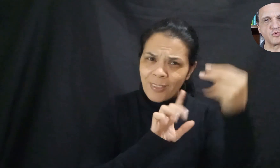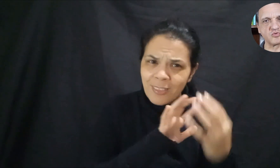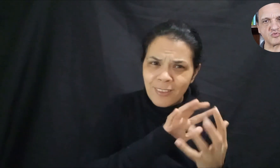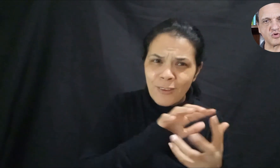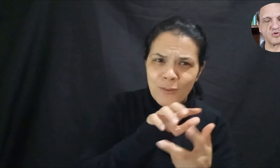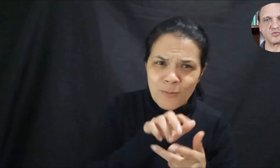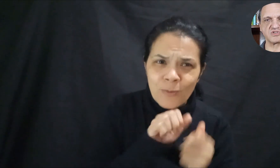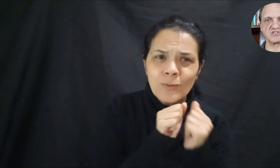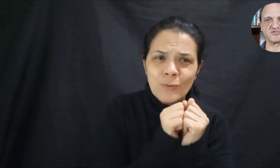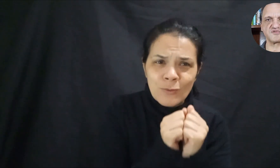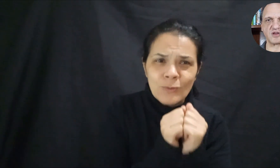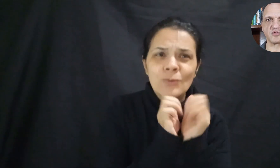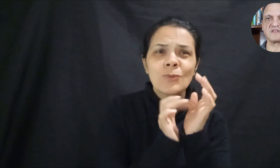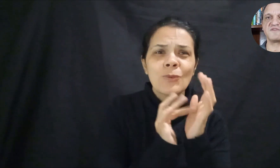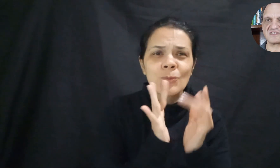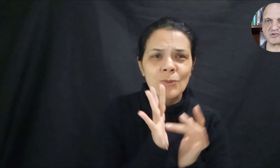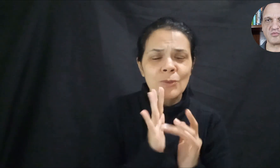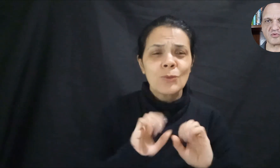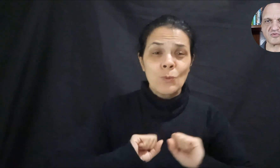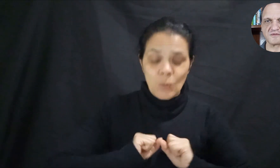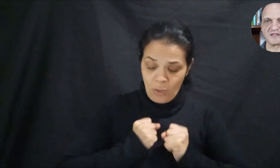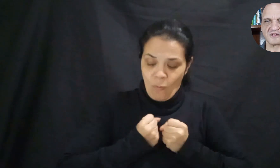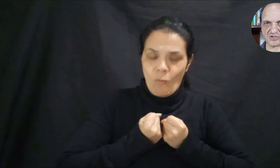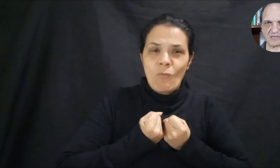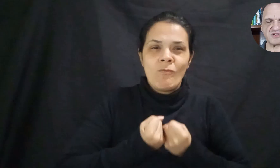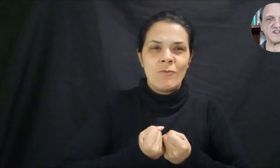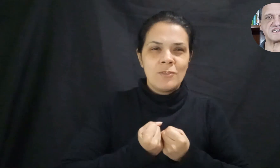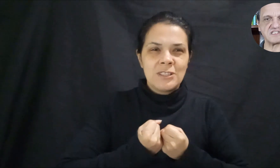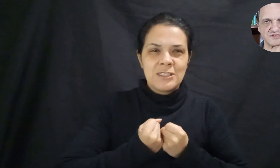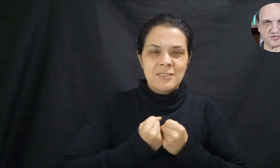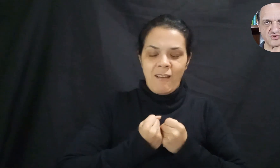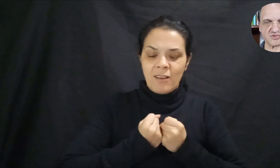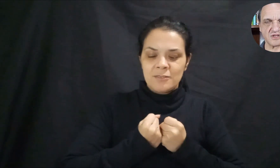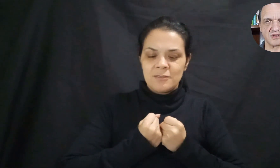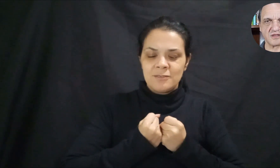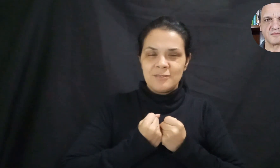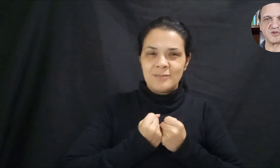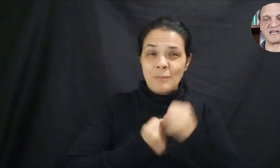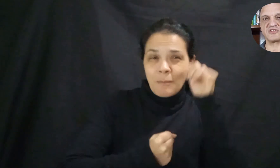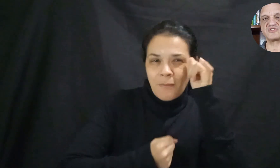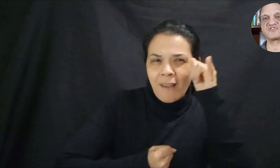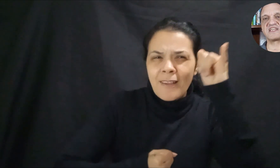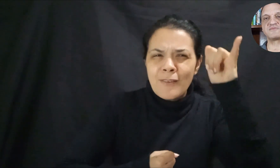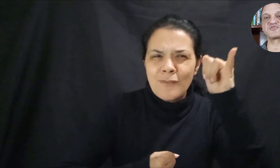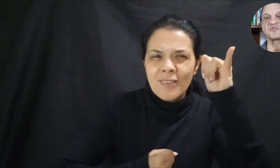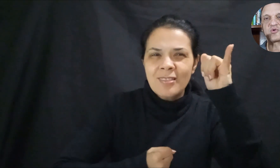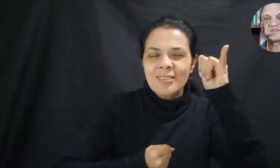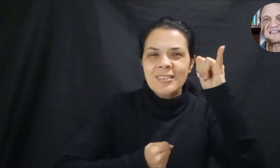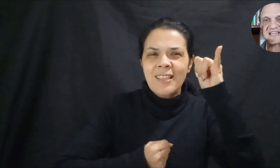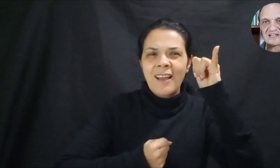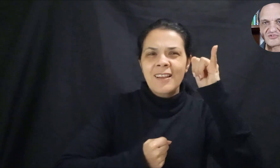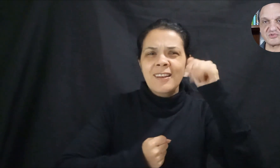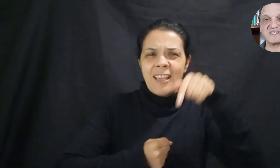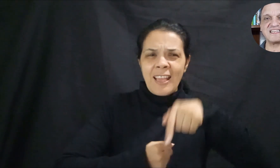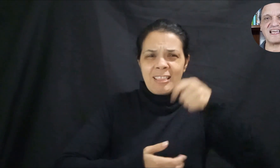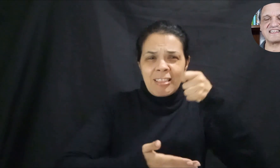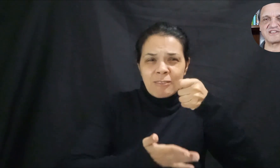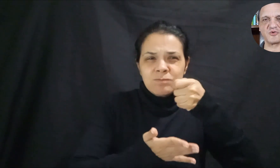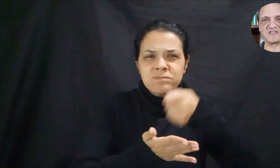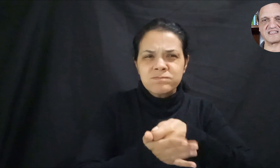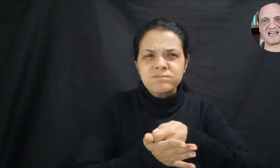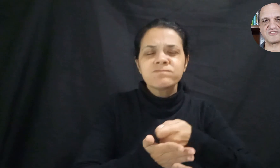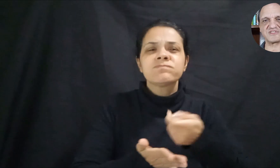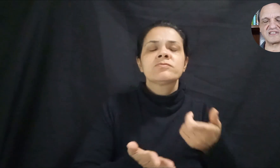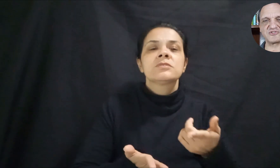vencer o mundo, como Jesus falou que venceu o mundo. Nós temos que fazer esse esforço, porque aí nós não seremos condenados. E o que é